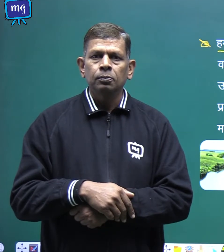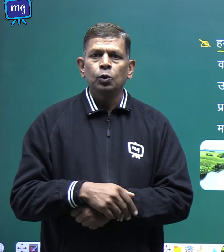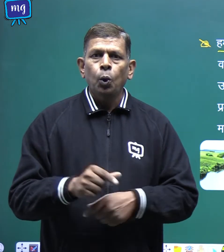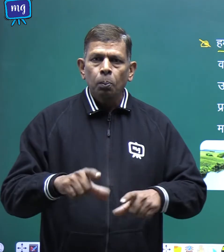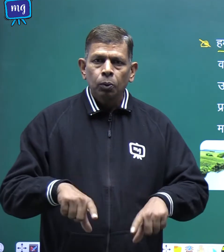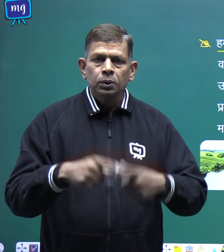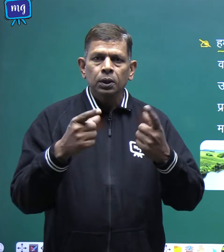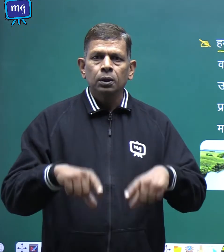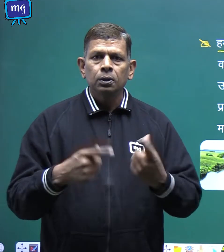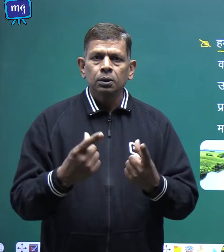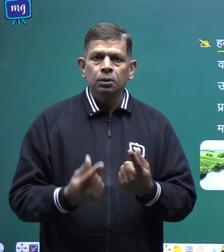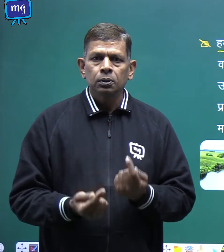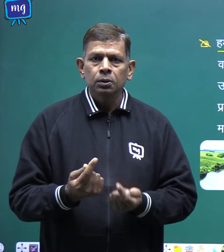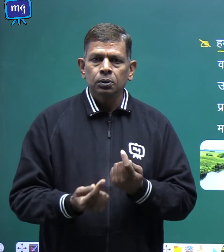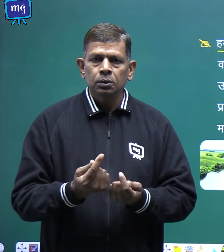पौधे,